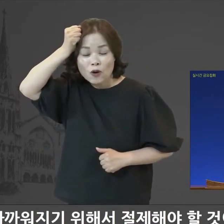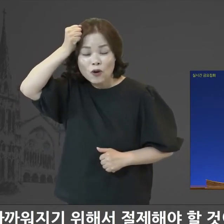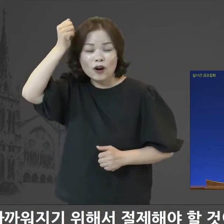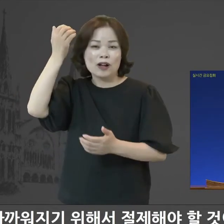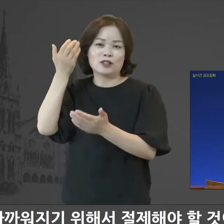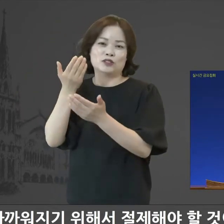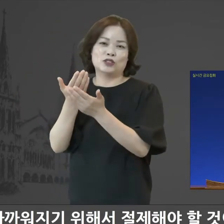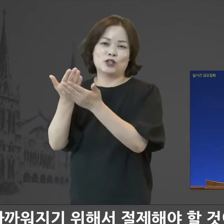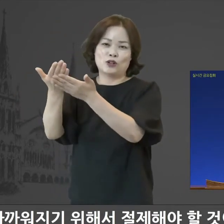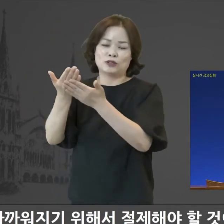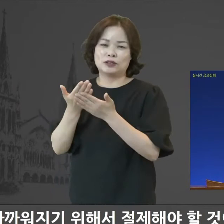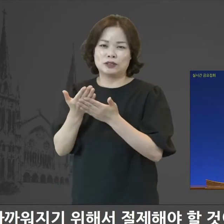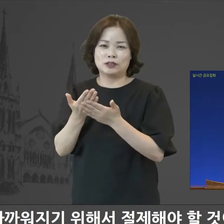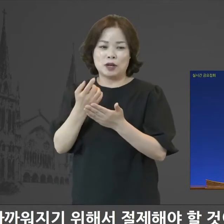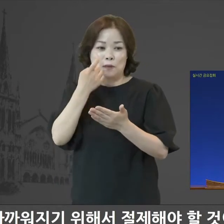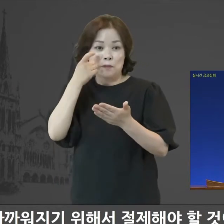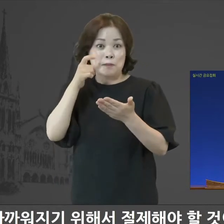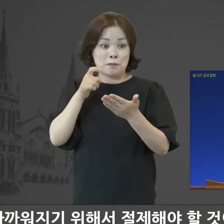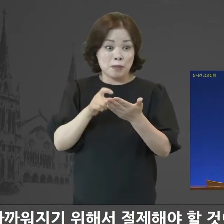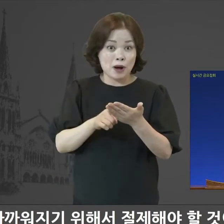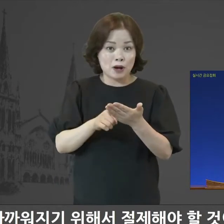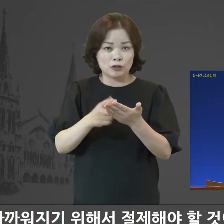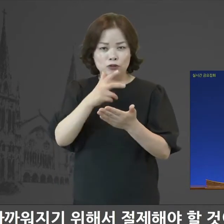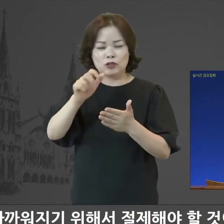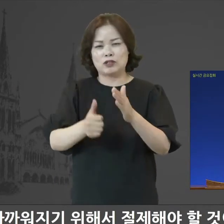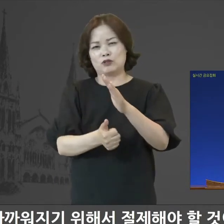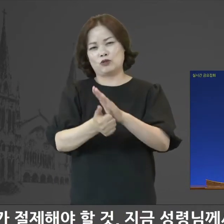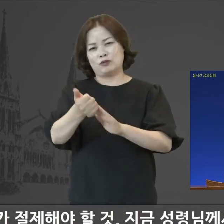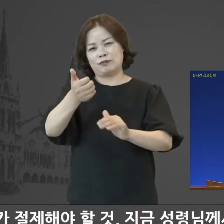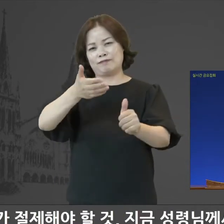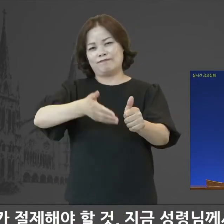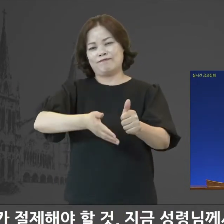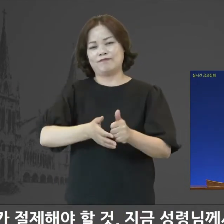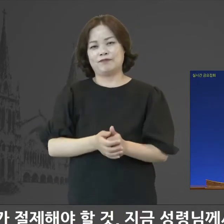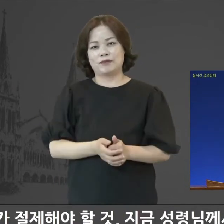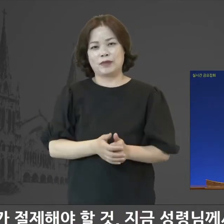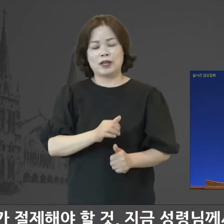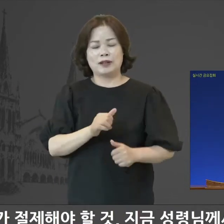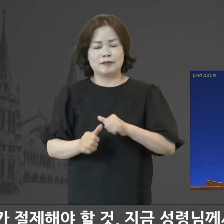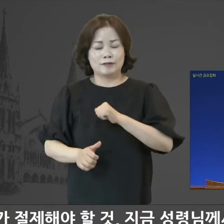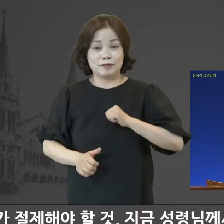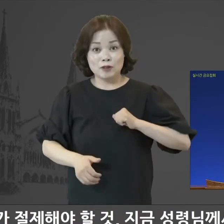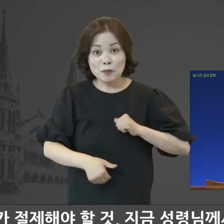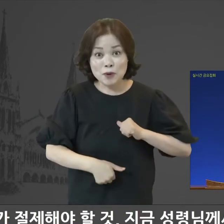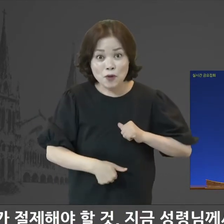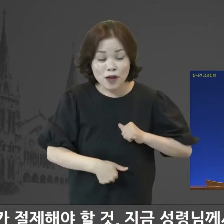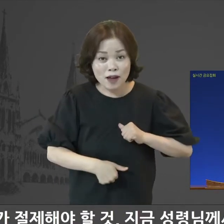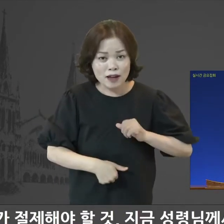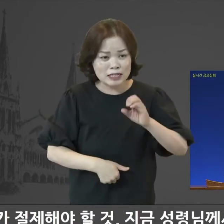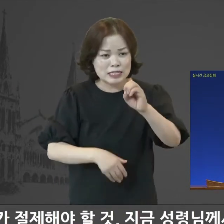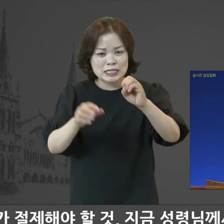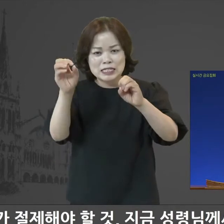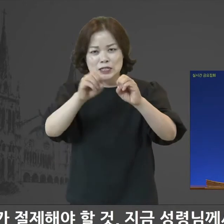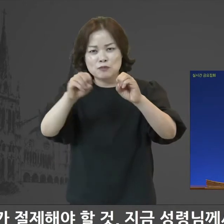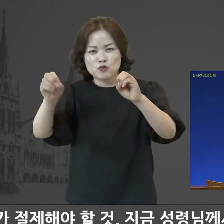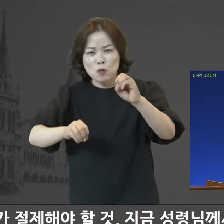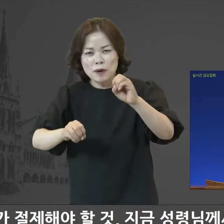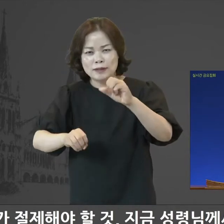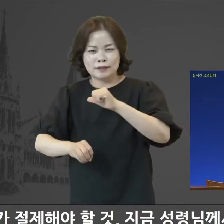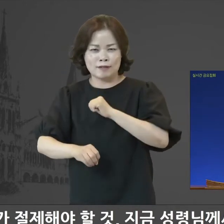기억나게 해주시기를, 발견케 해주시기를 주 안에서 소망합니다. 내가 이거 절제해야지. 요거 10%만